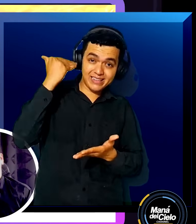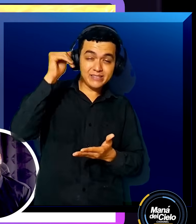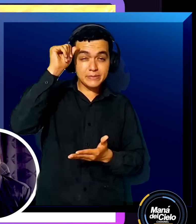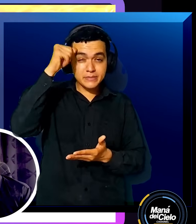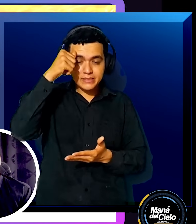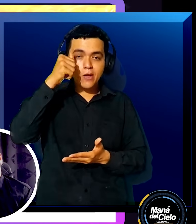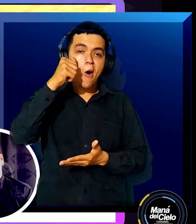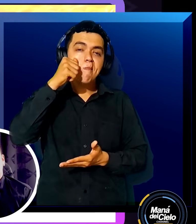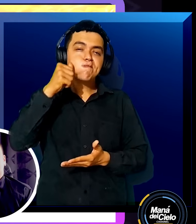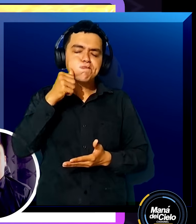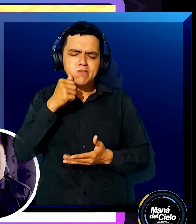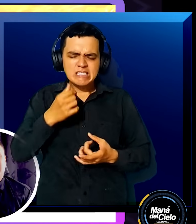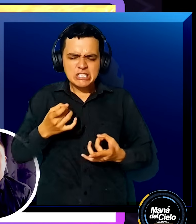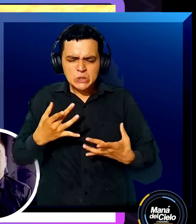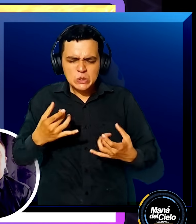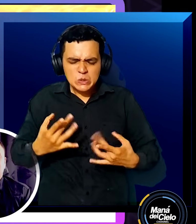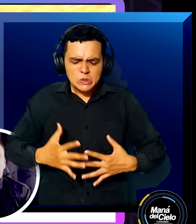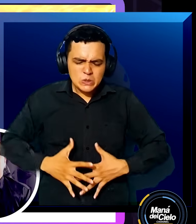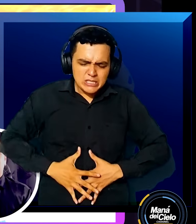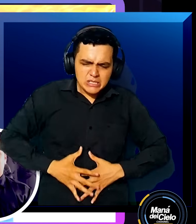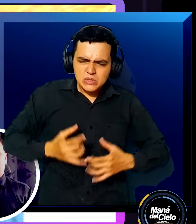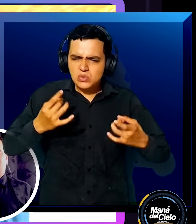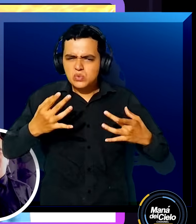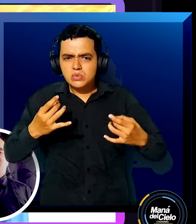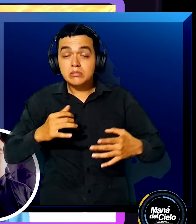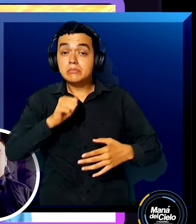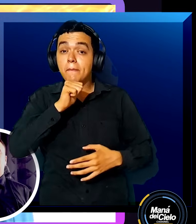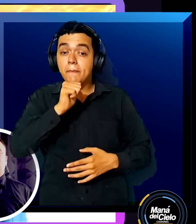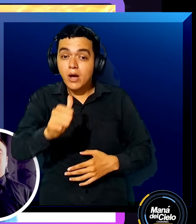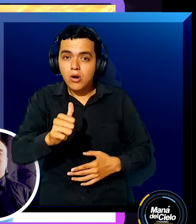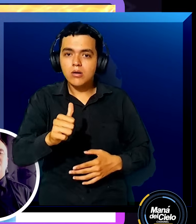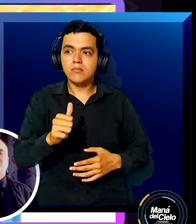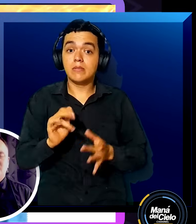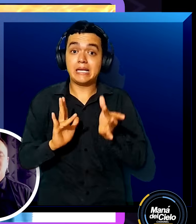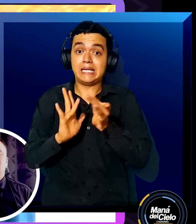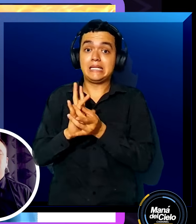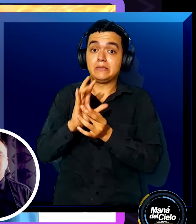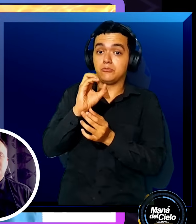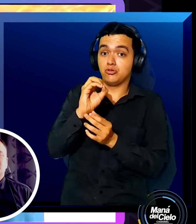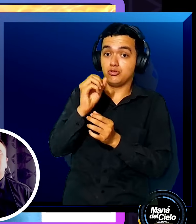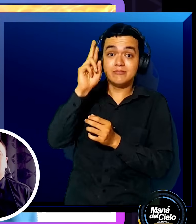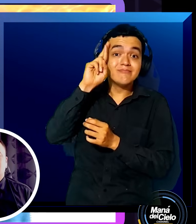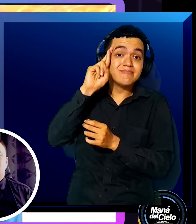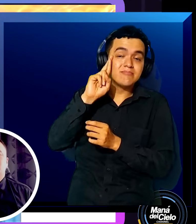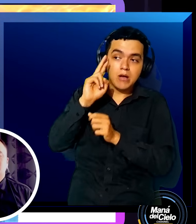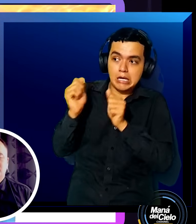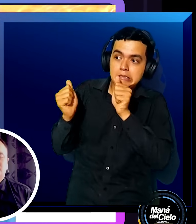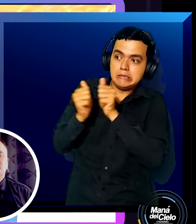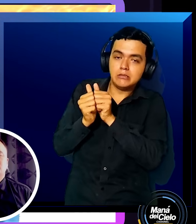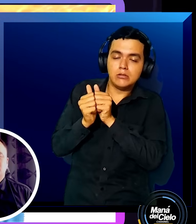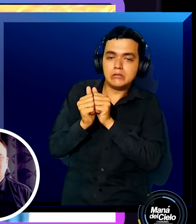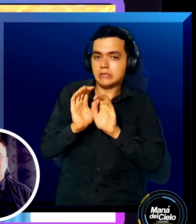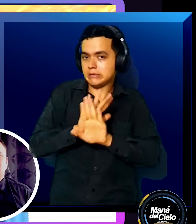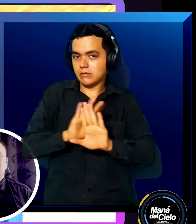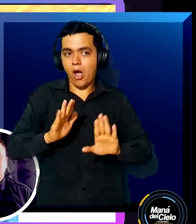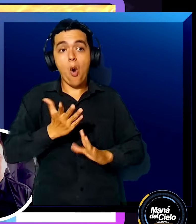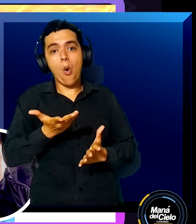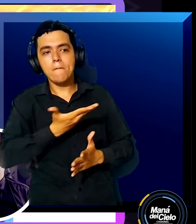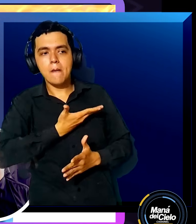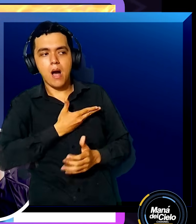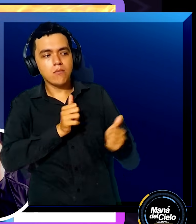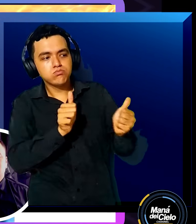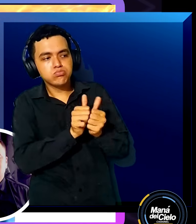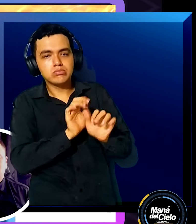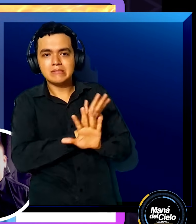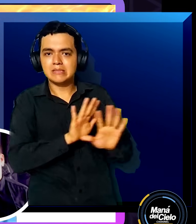entonces la criatura puede morir. Y esa mamá dice, no, ¿qué tal 9 meses de embarazo con esa ilusión de tener ese hijo? Yo sigo aquí pujando. Déjenme decirle que